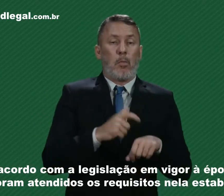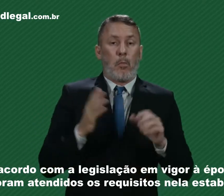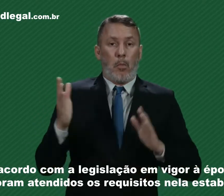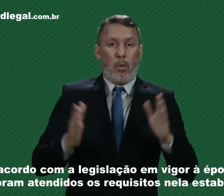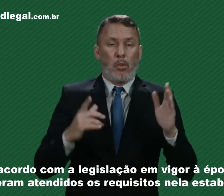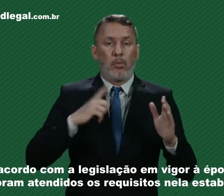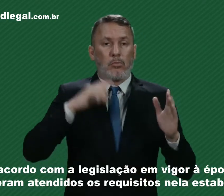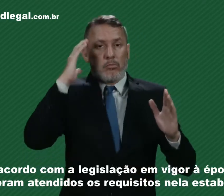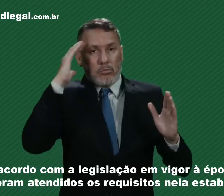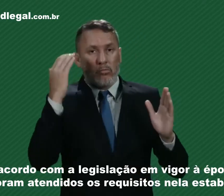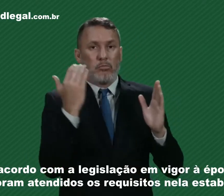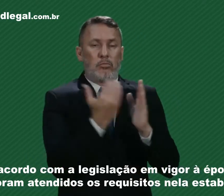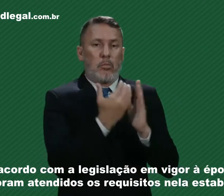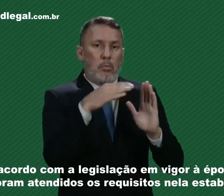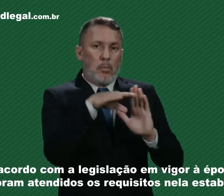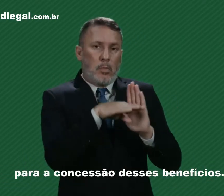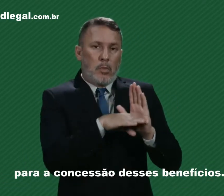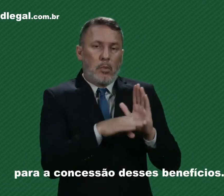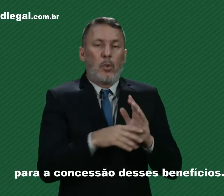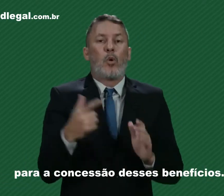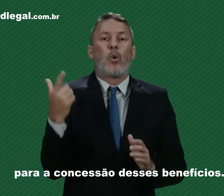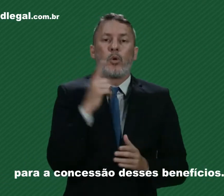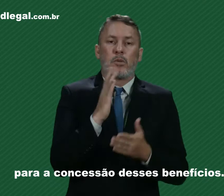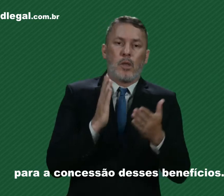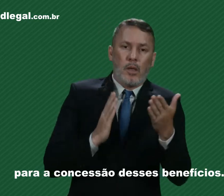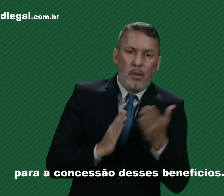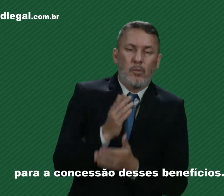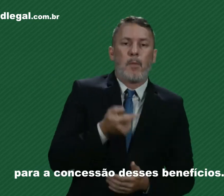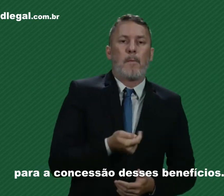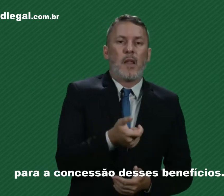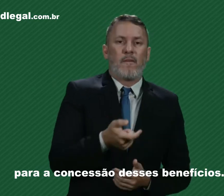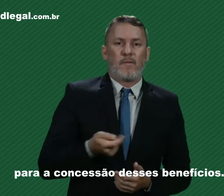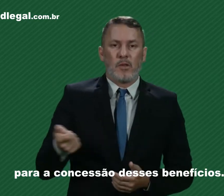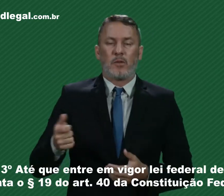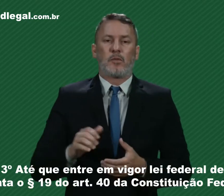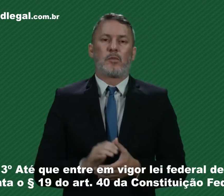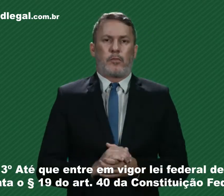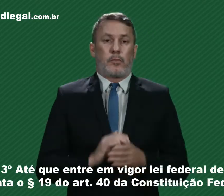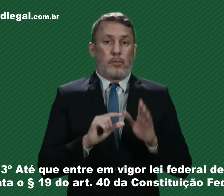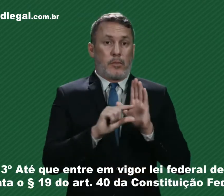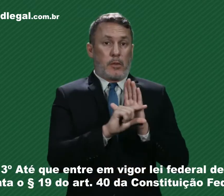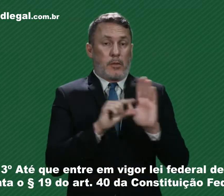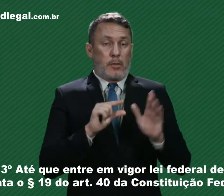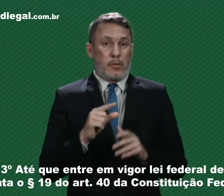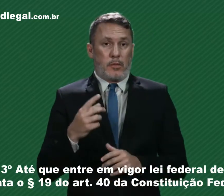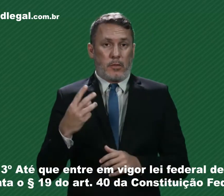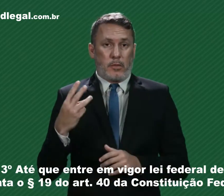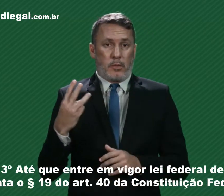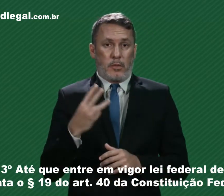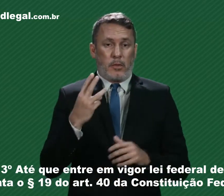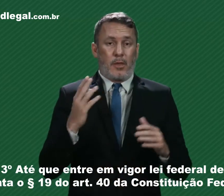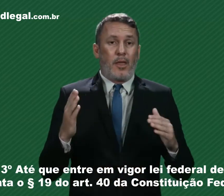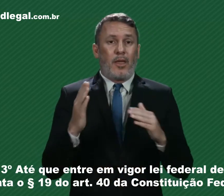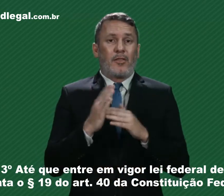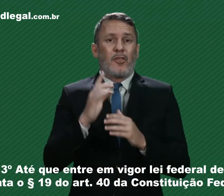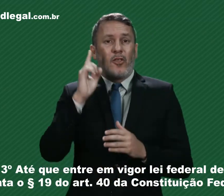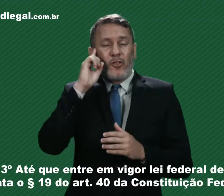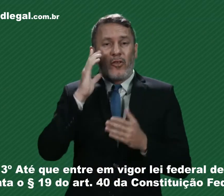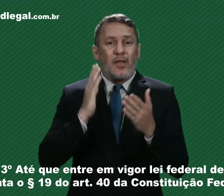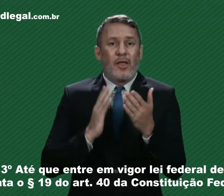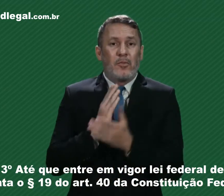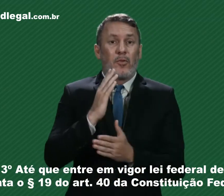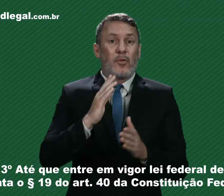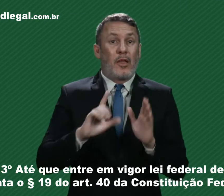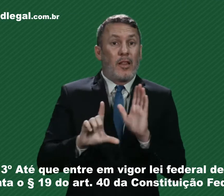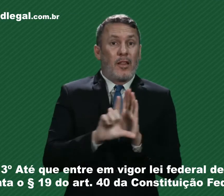os requisitos nela estabelecidos para a concessão desses benefícios. Parágrafo 3º. Até que entre em vigor lei federal